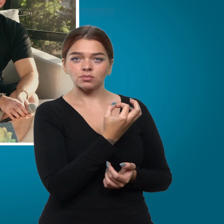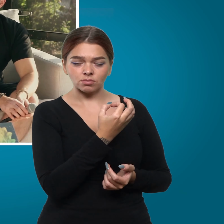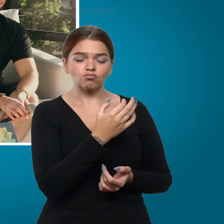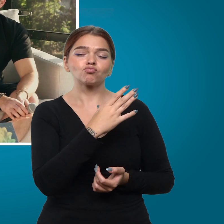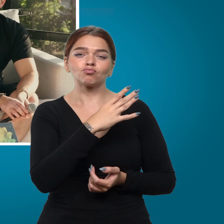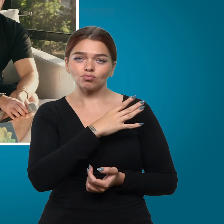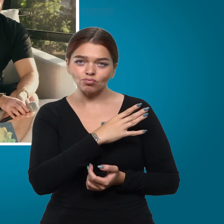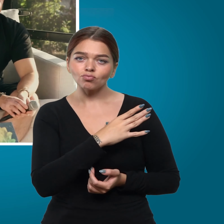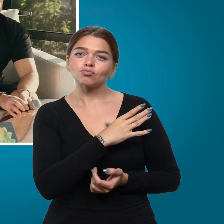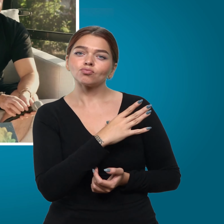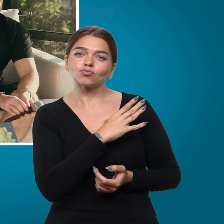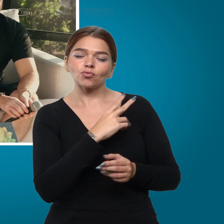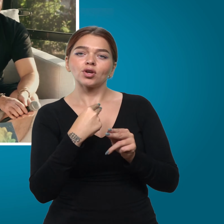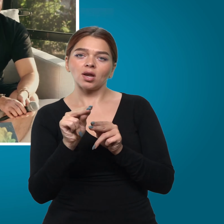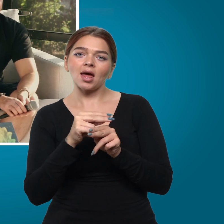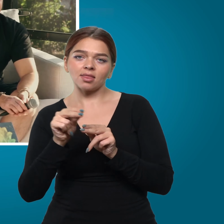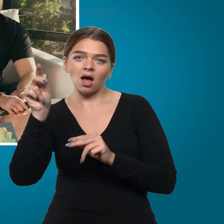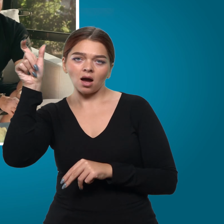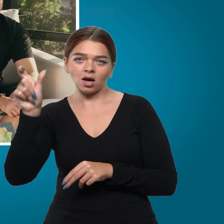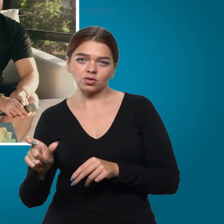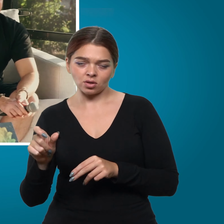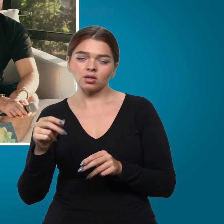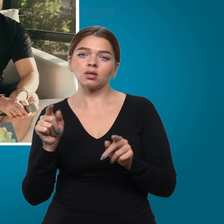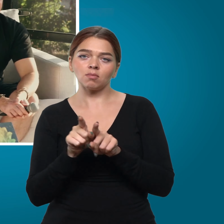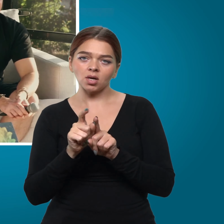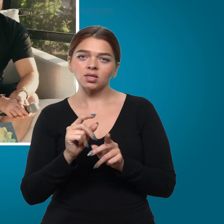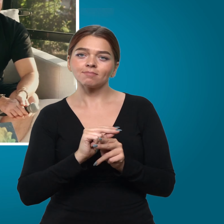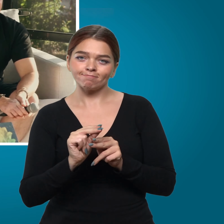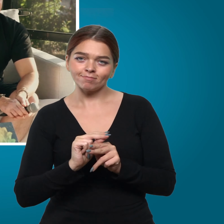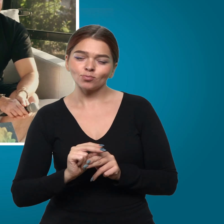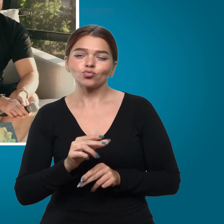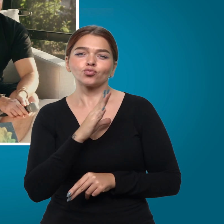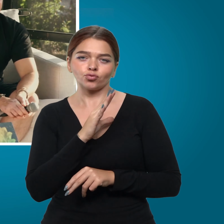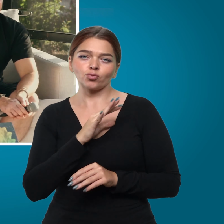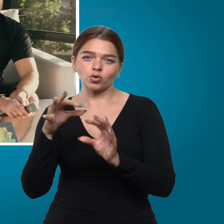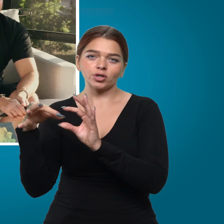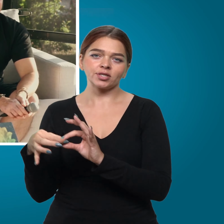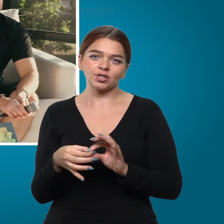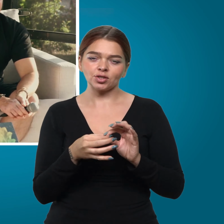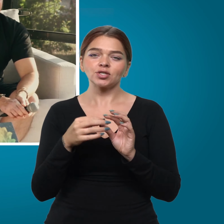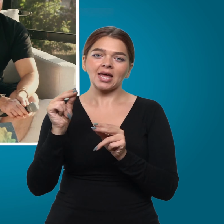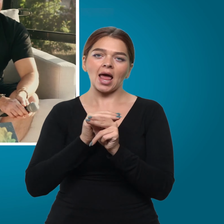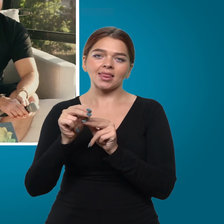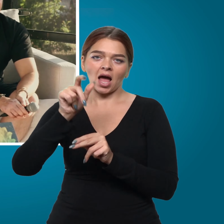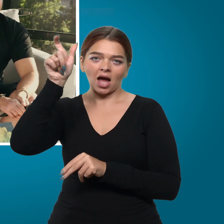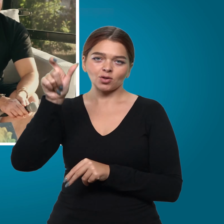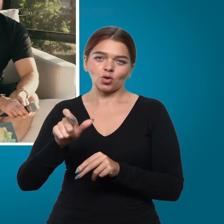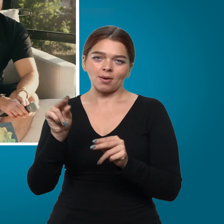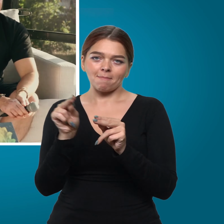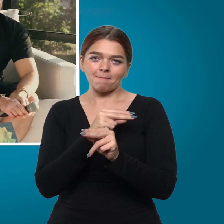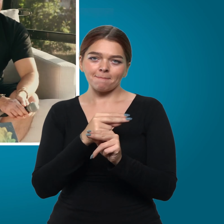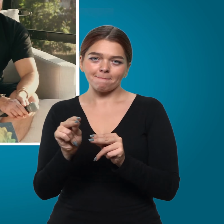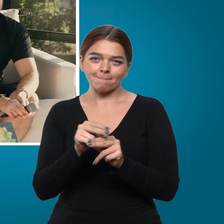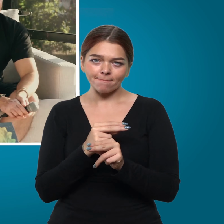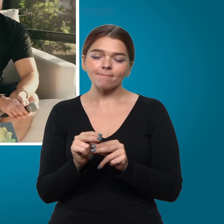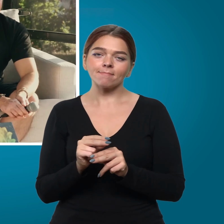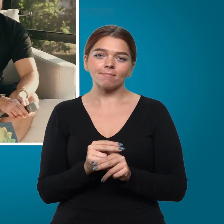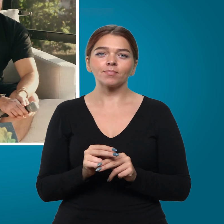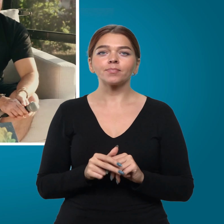tai kažkaip ir nebesinori skaityti, ar ne? Kol tu esmę perskaitai to sakinio, tai ir vakaras ateina.